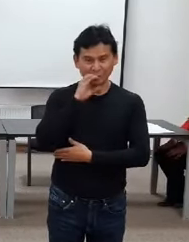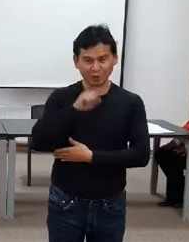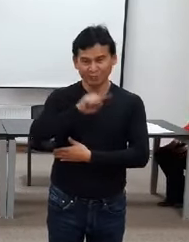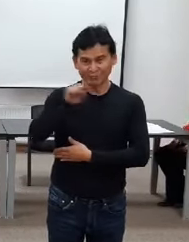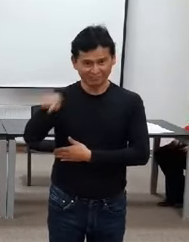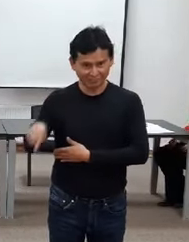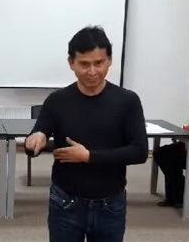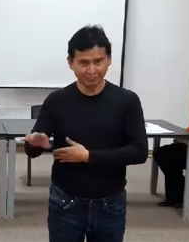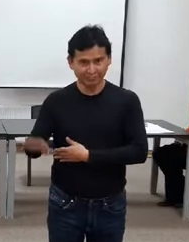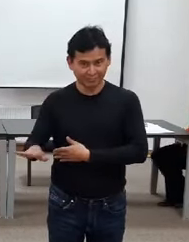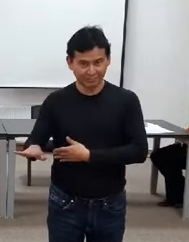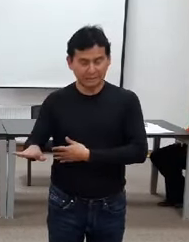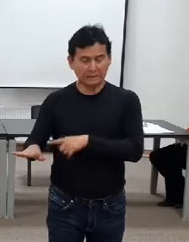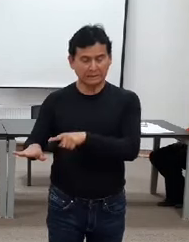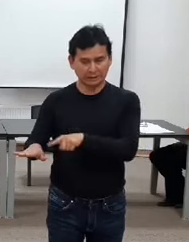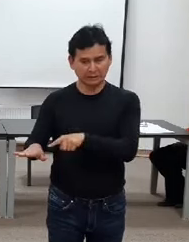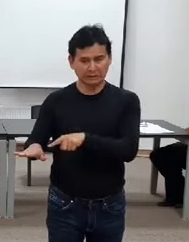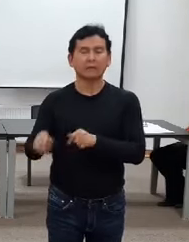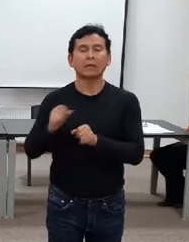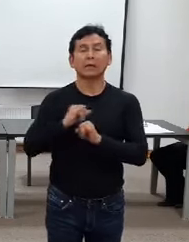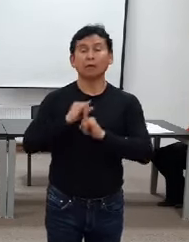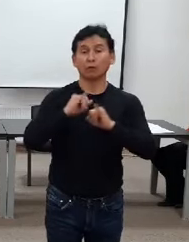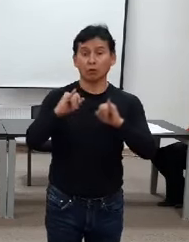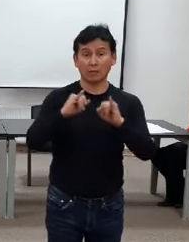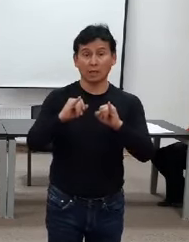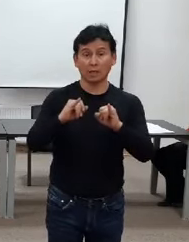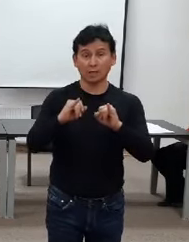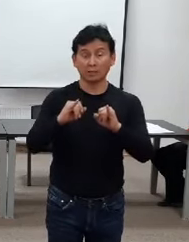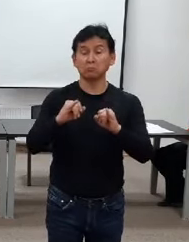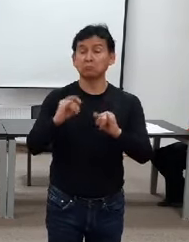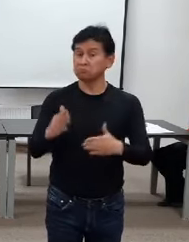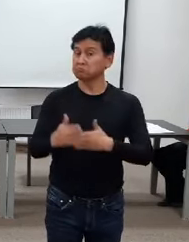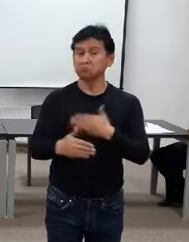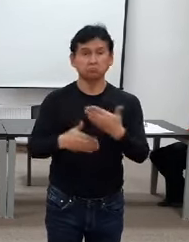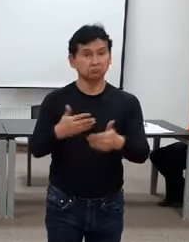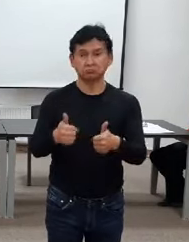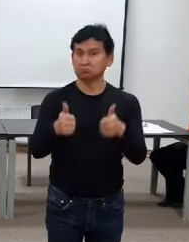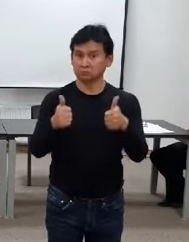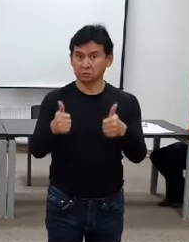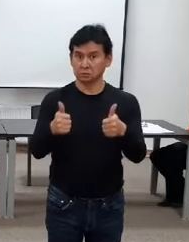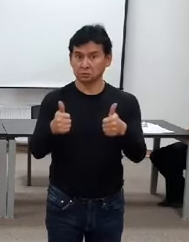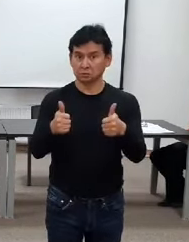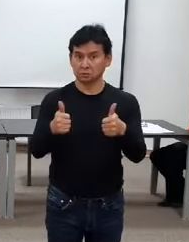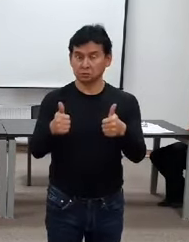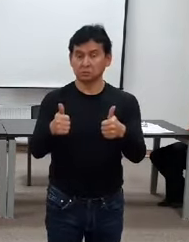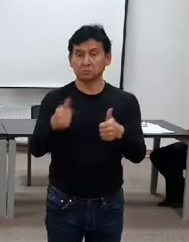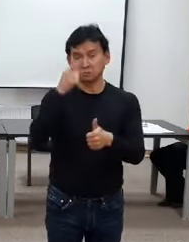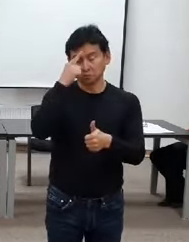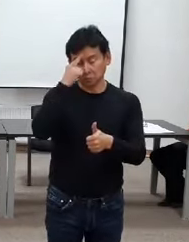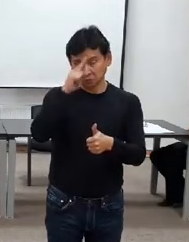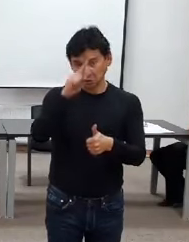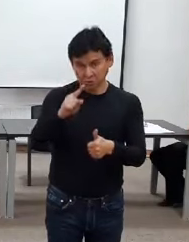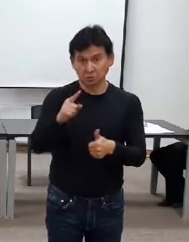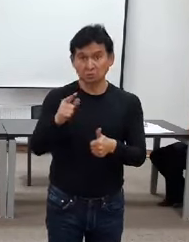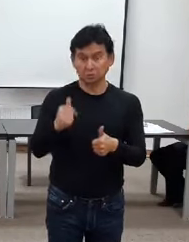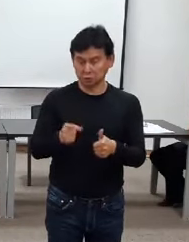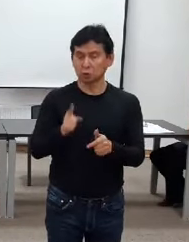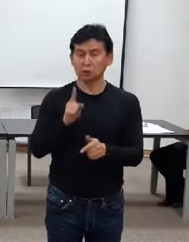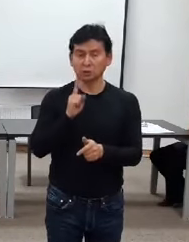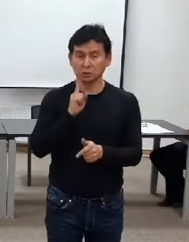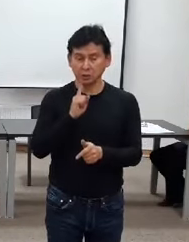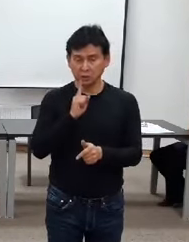región. Informarles que la paciente evoluciona muy favorablemente, por lo tanto,